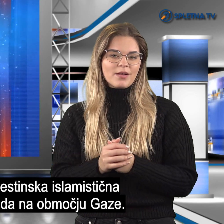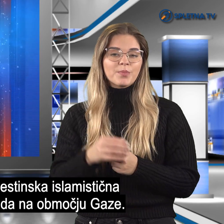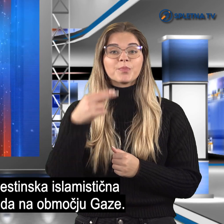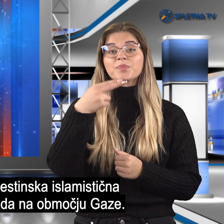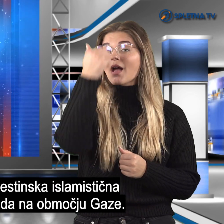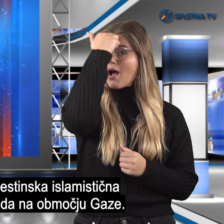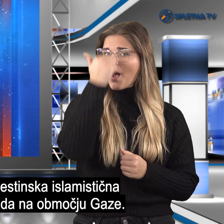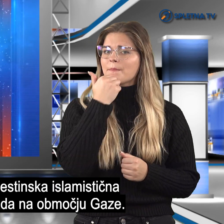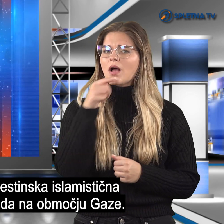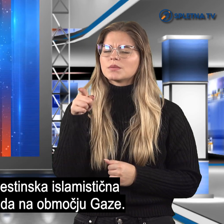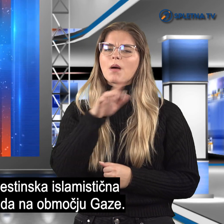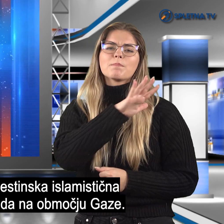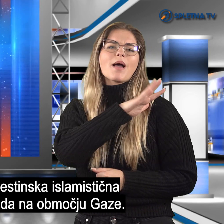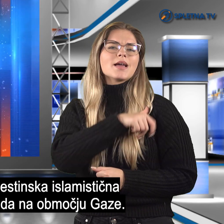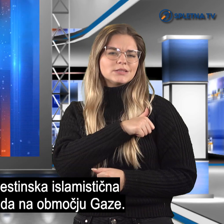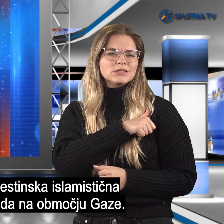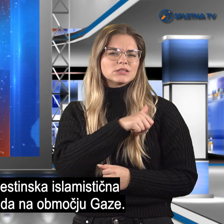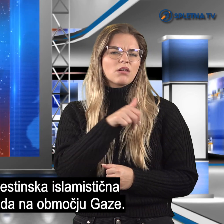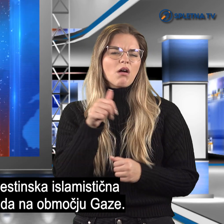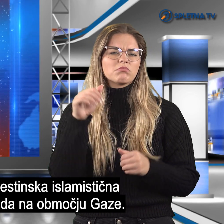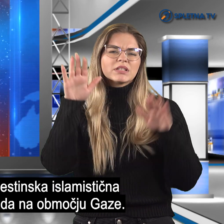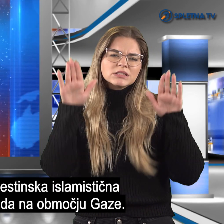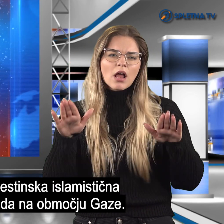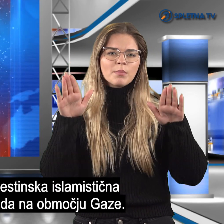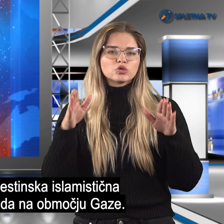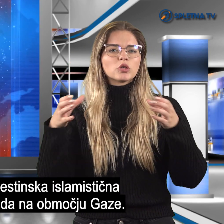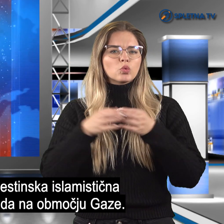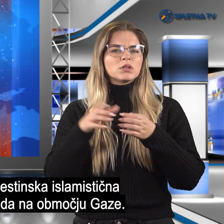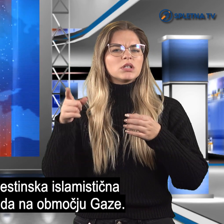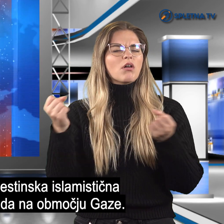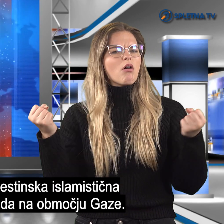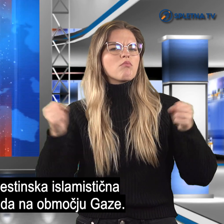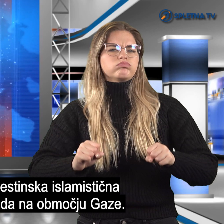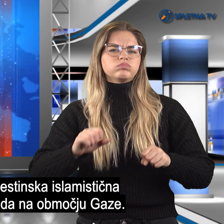Hamas je palestinska islamistična skupina, ki vlada na območju Gaze.